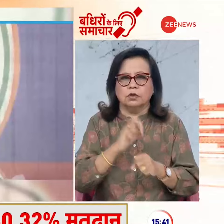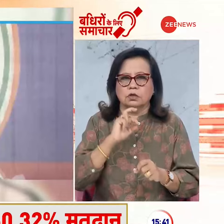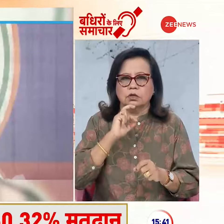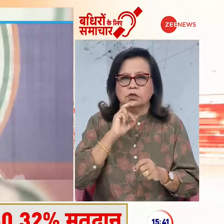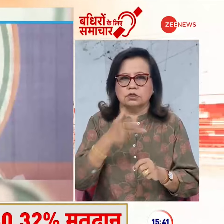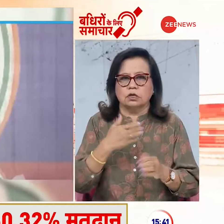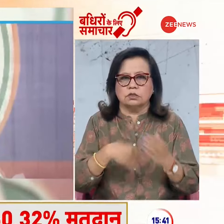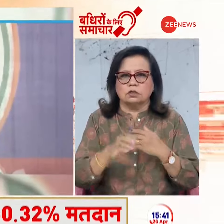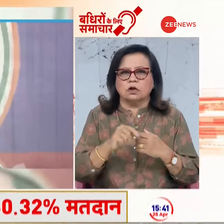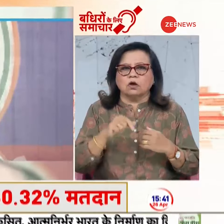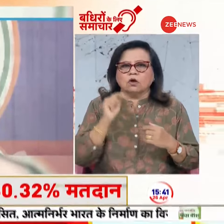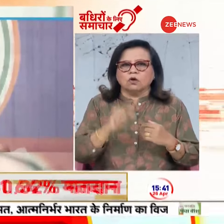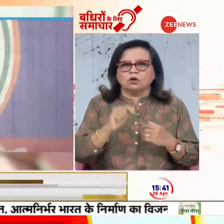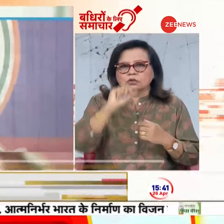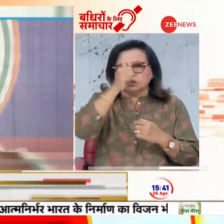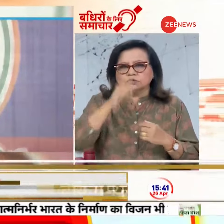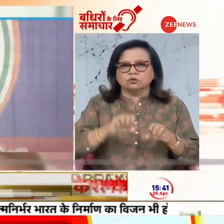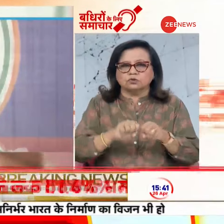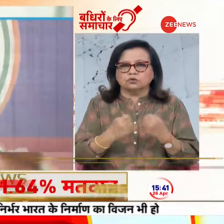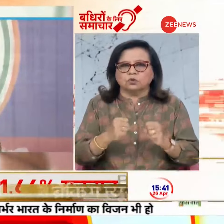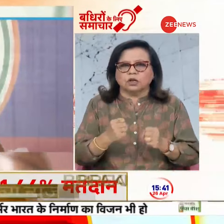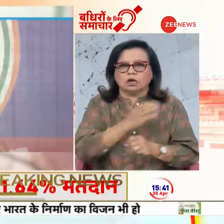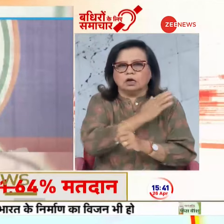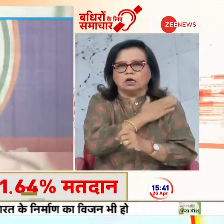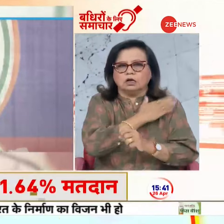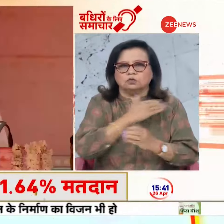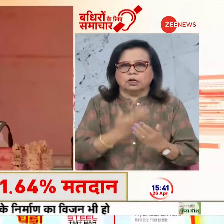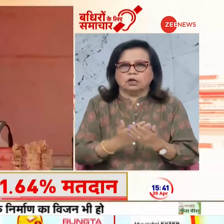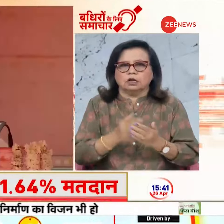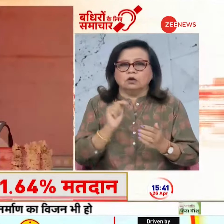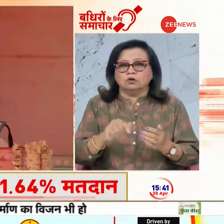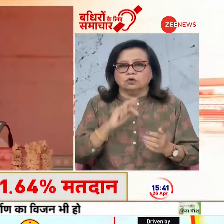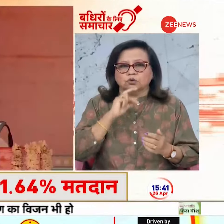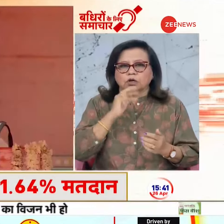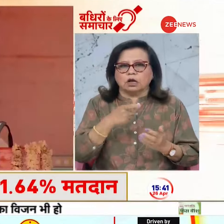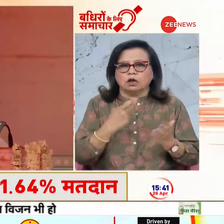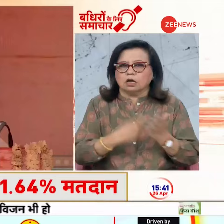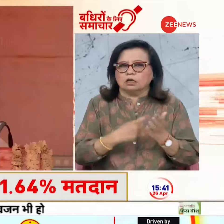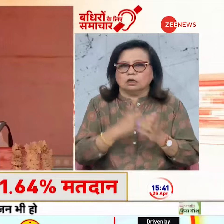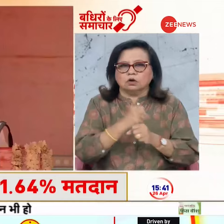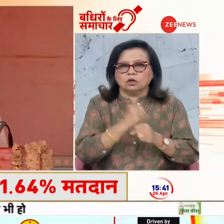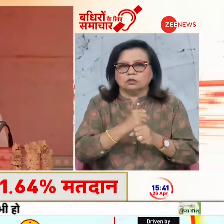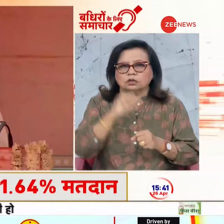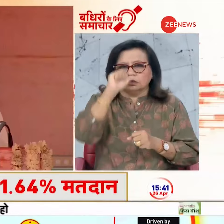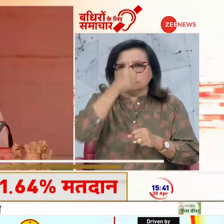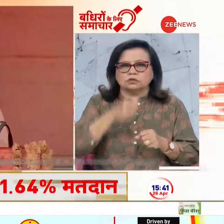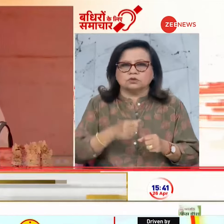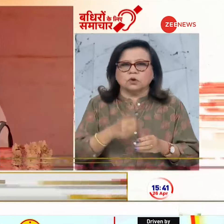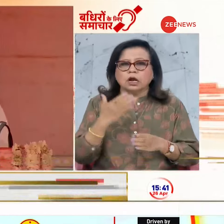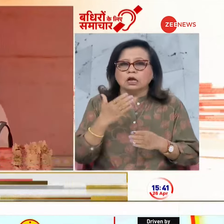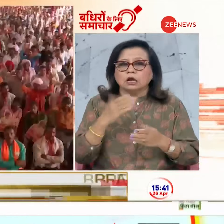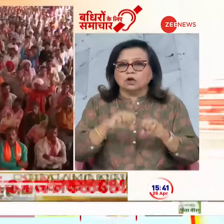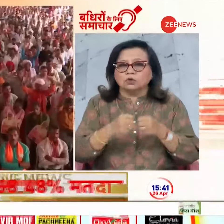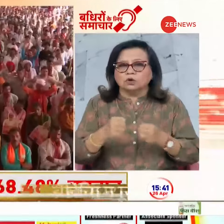गांधी पर भी निशाना साधा और देश को तोड़ने का आरोप लगाया। उन्होंने कहा कि राहुल गांधी देश